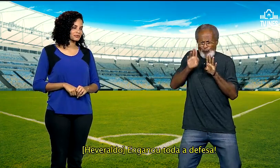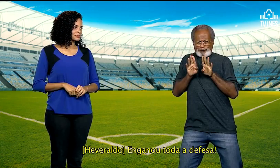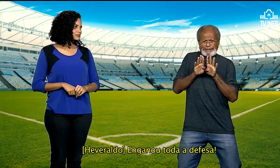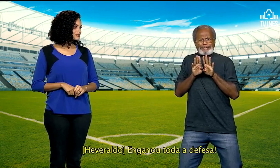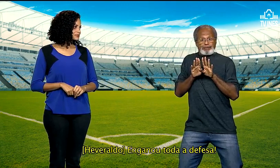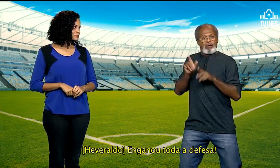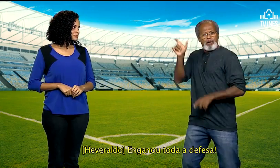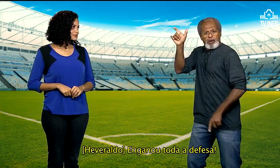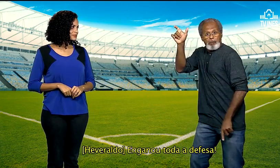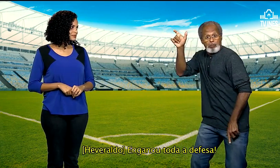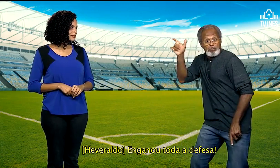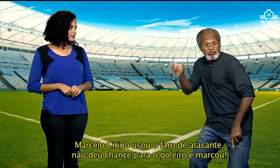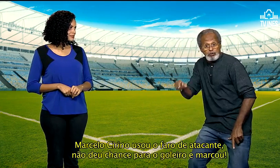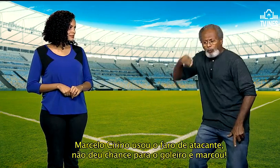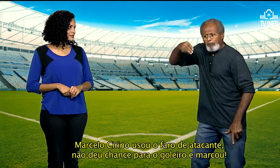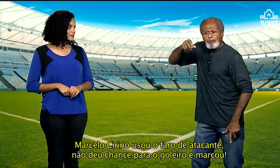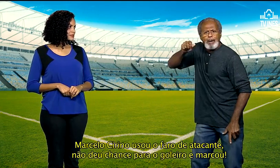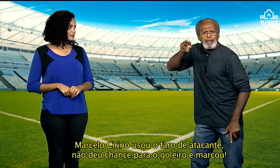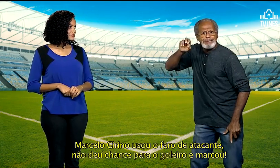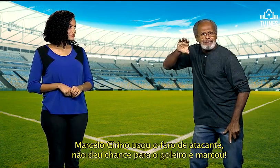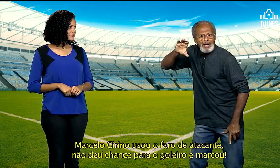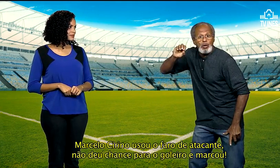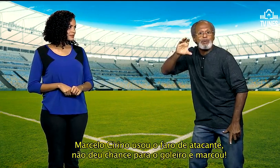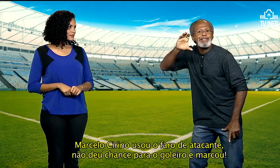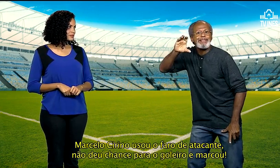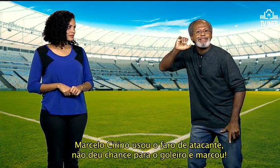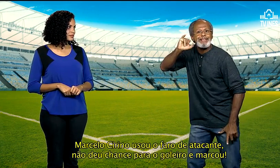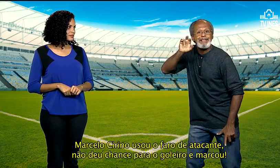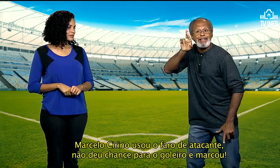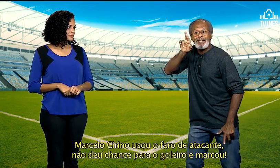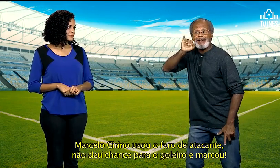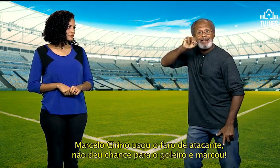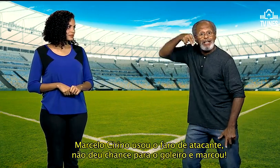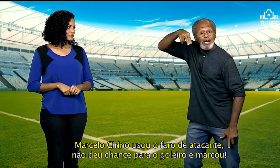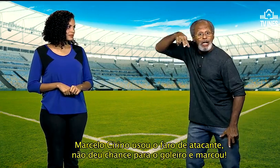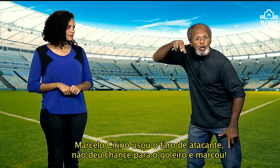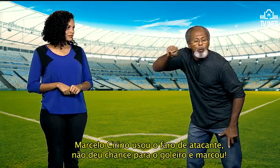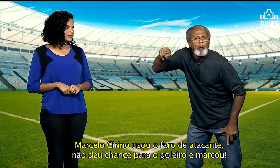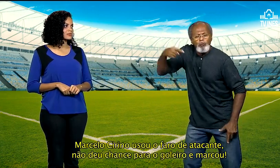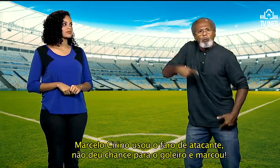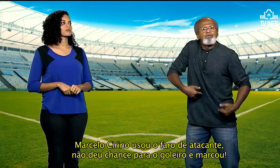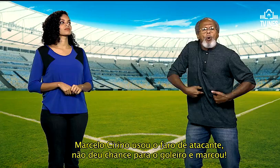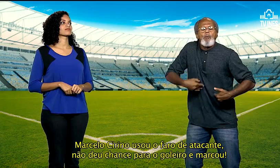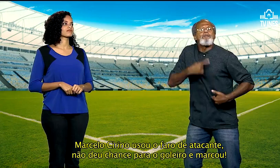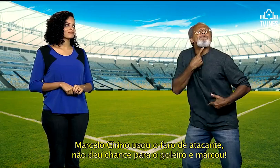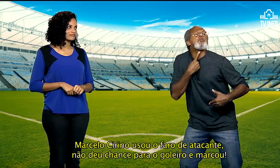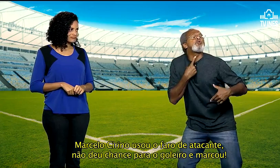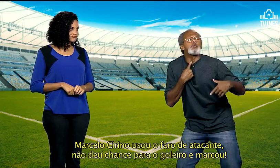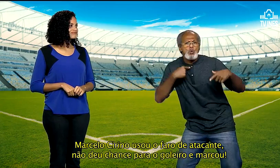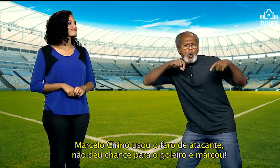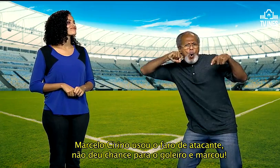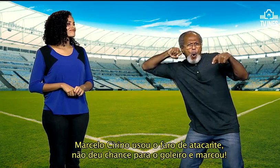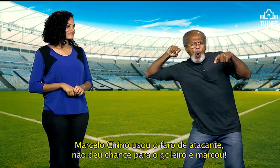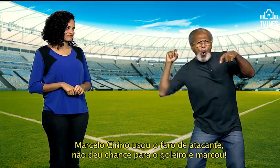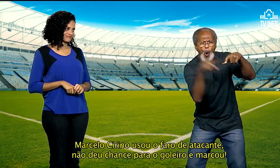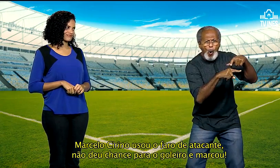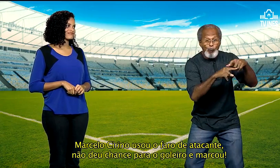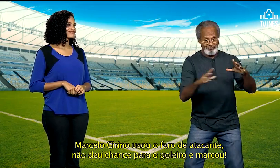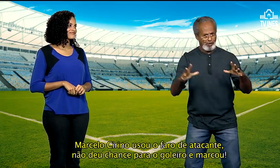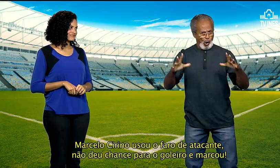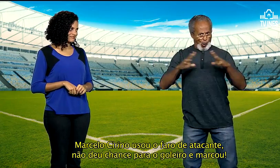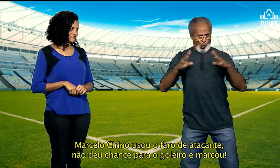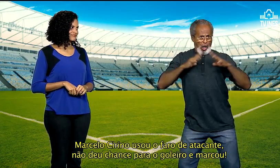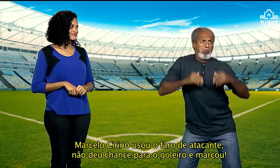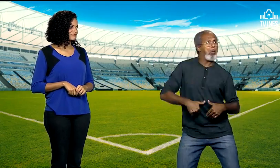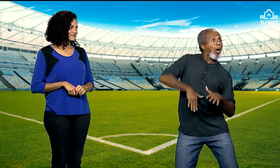Enganou toda a defesa. Marcelo Cirino, usou o faro de atacante, não deu chance para o goleiro